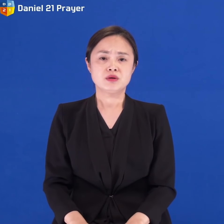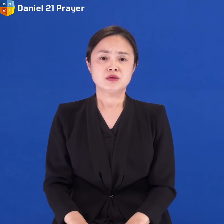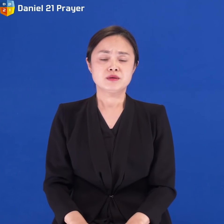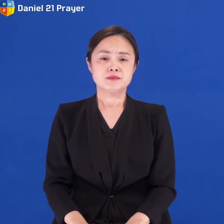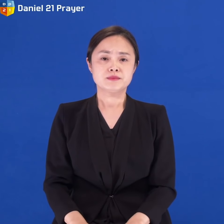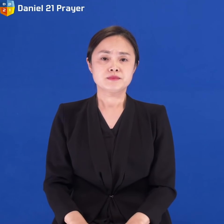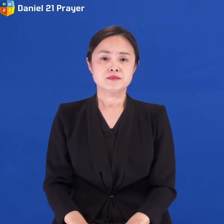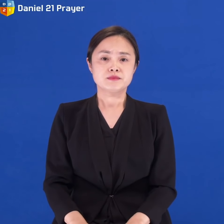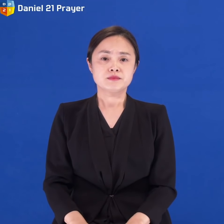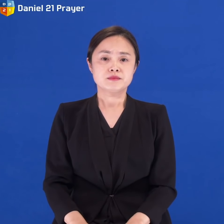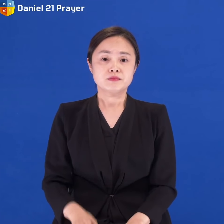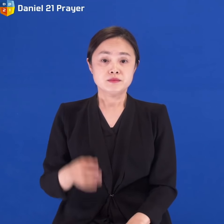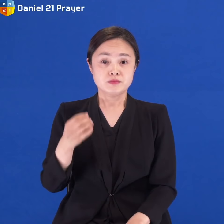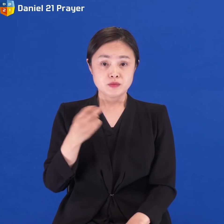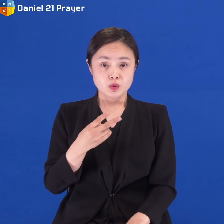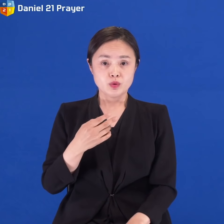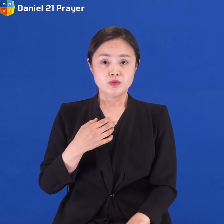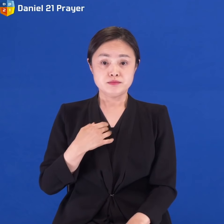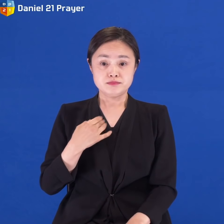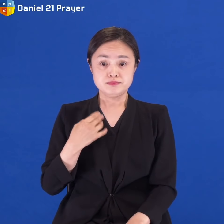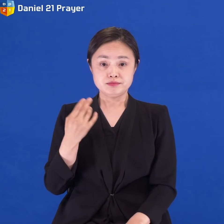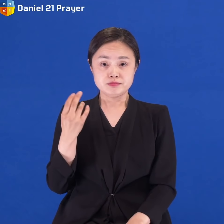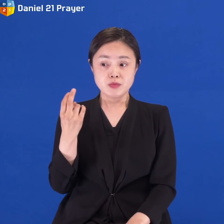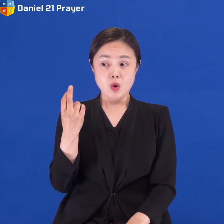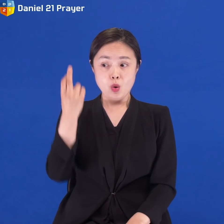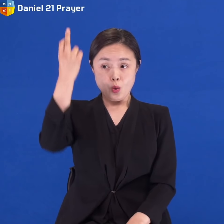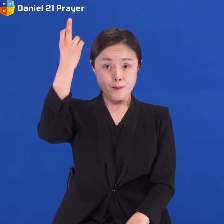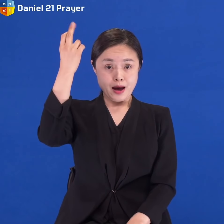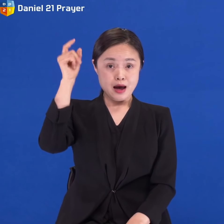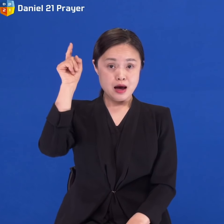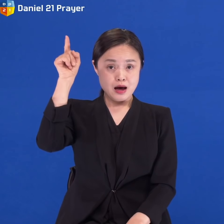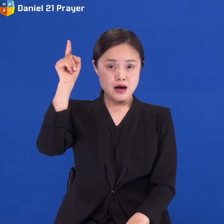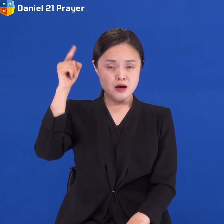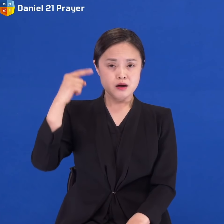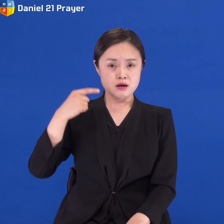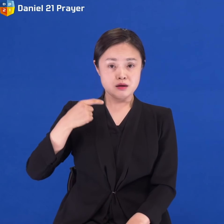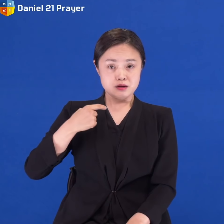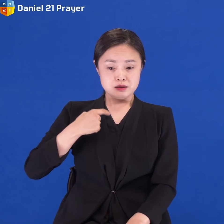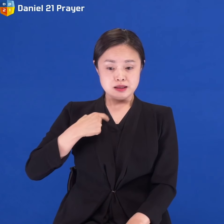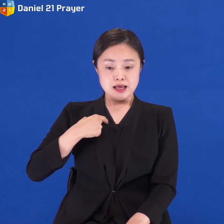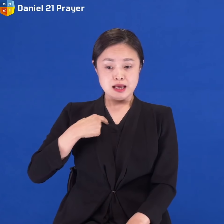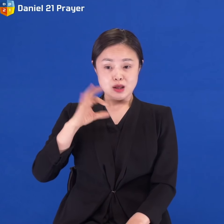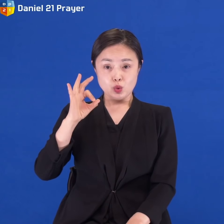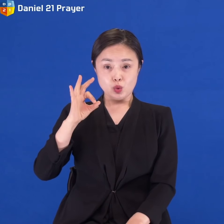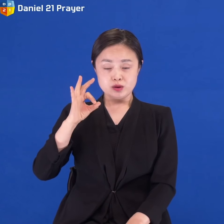제가 50원 저축해 놓은 돈으로 서울로 갔습니다.